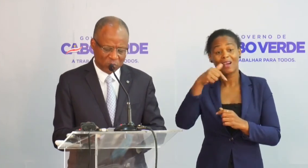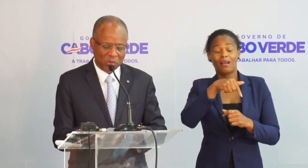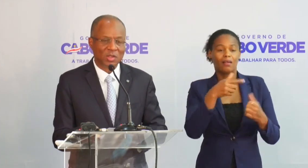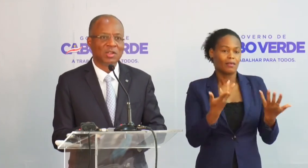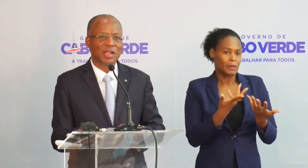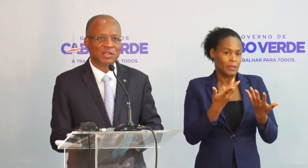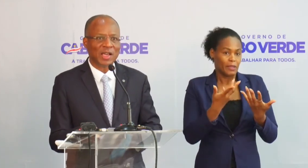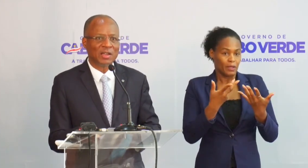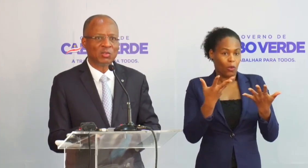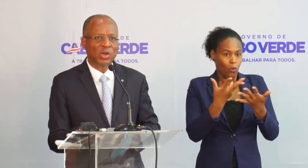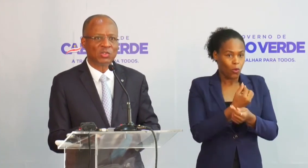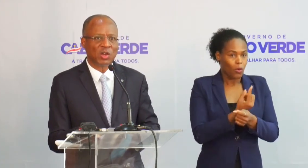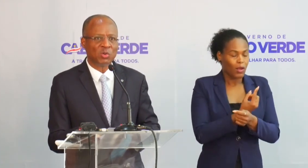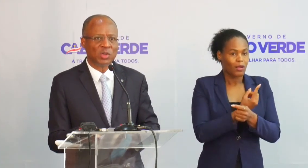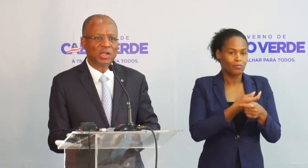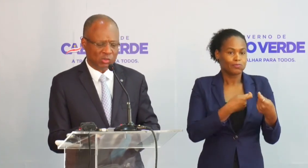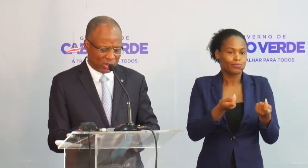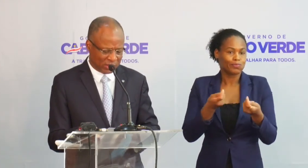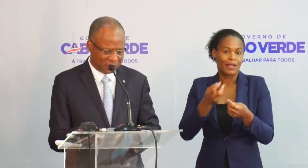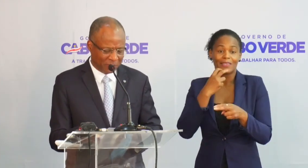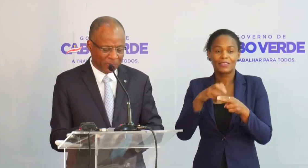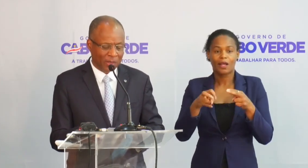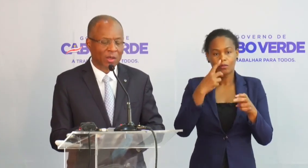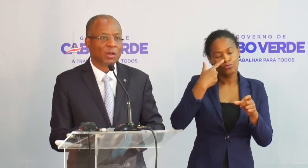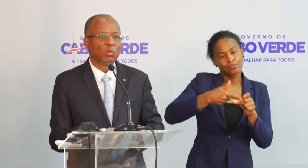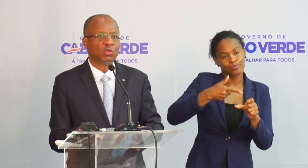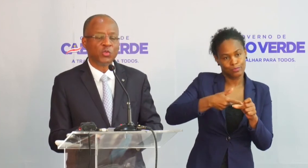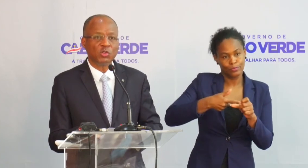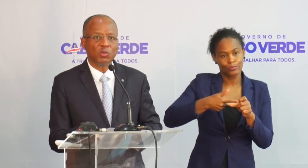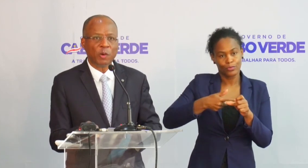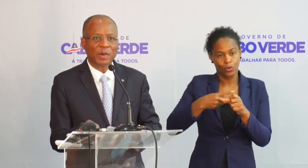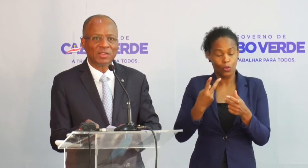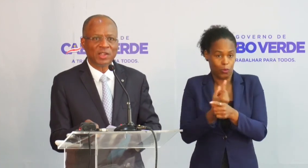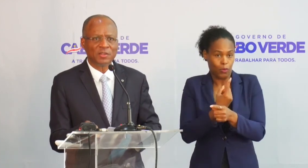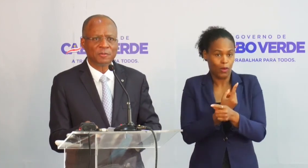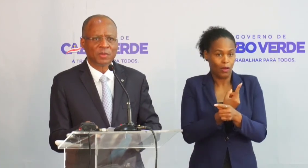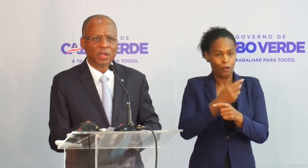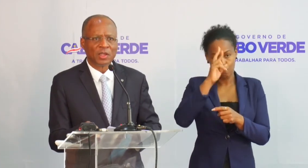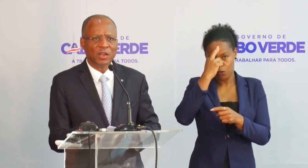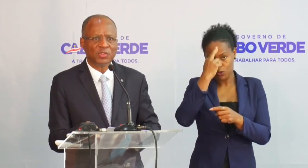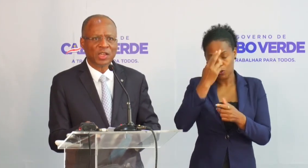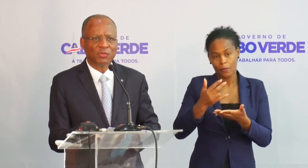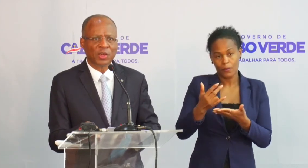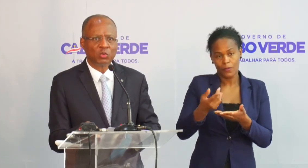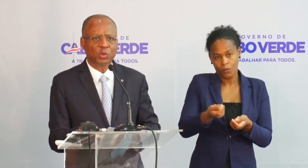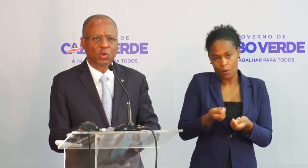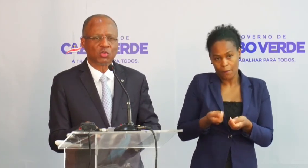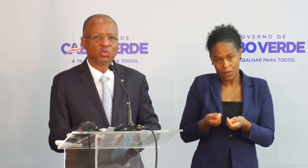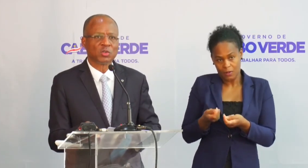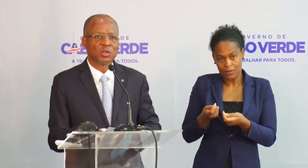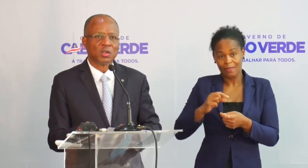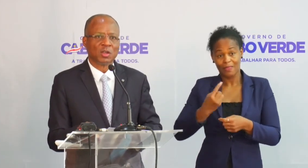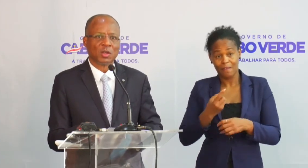consumo de eletricidade, do gasóleo e da gasolina. Um esforço de poupança deve ser feito por